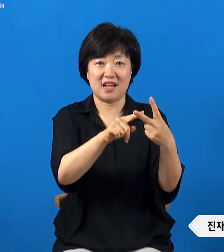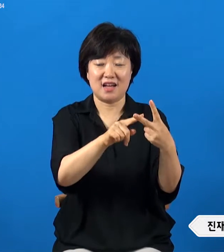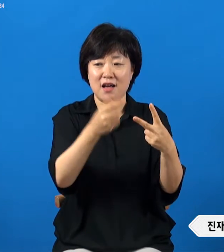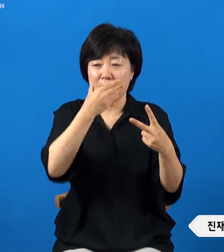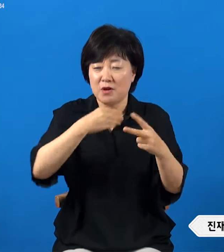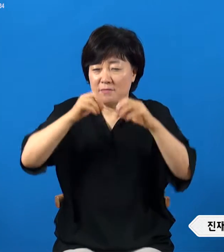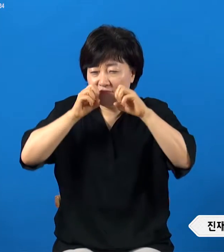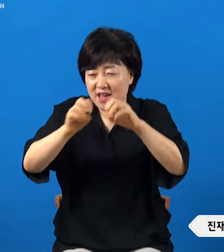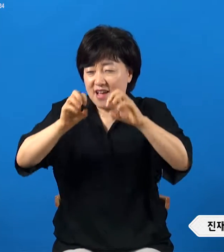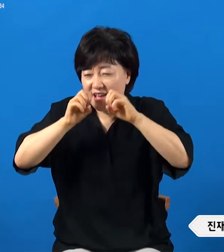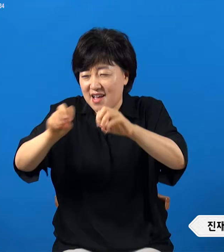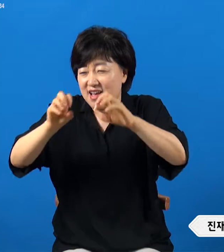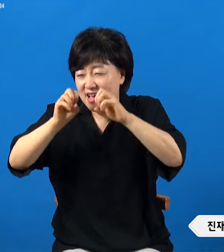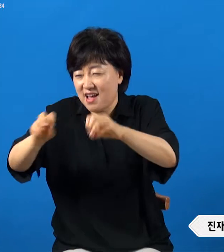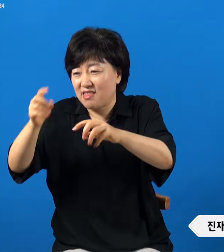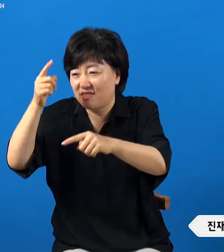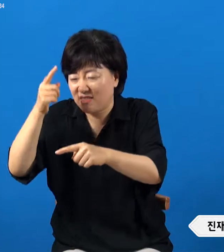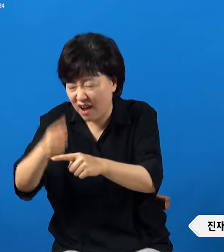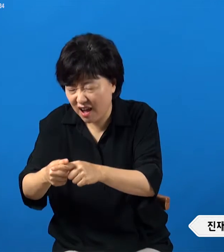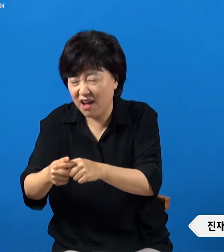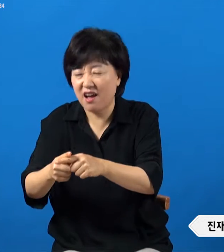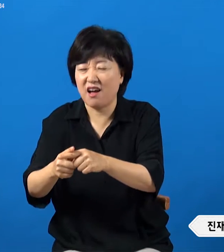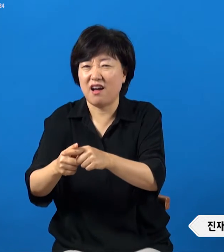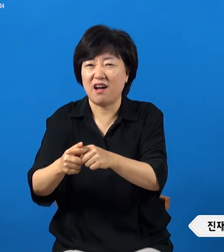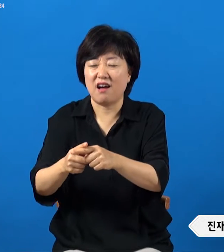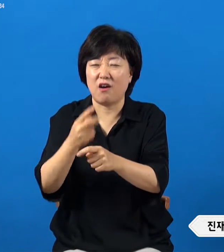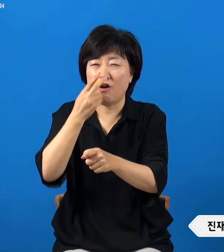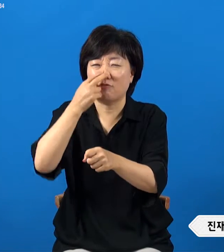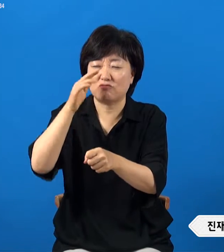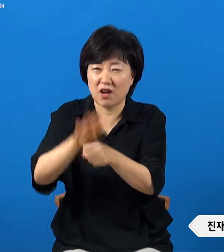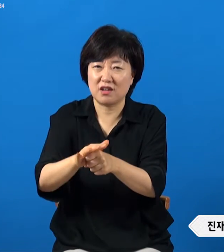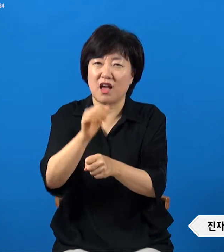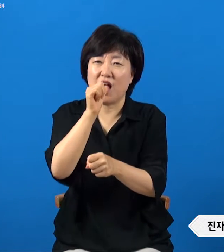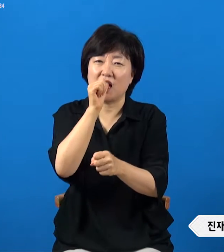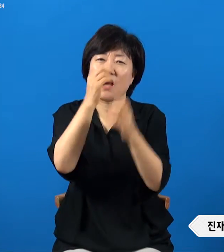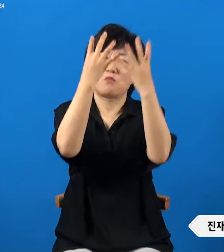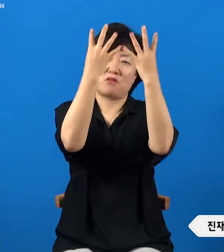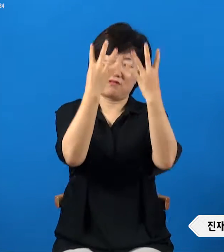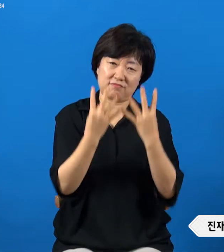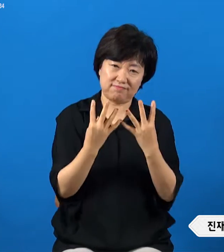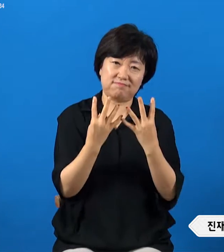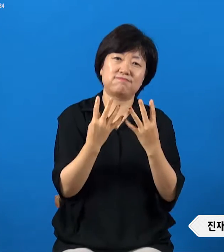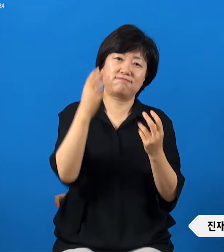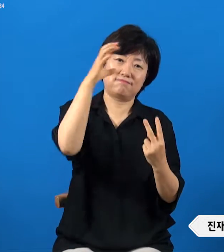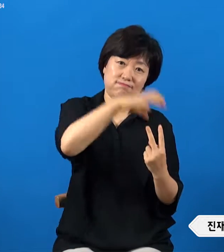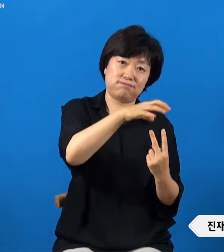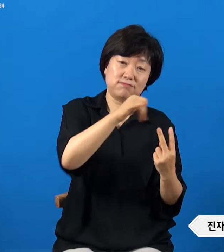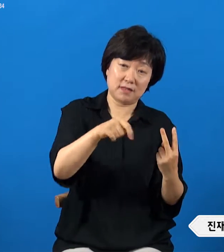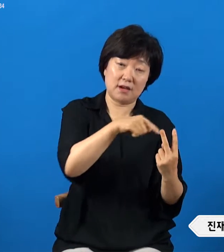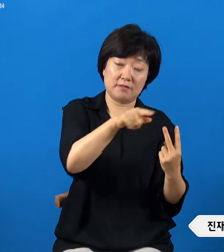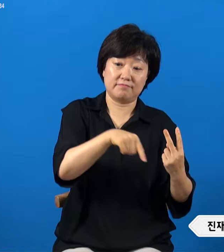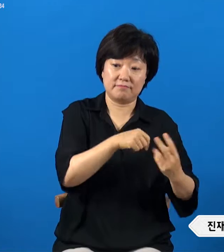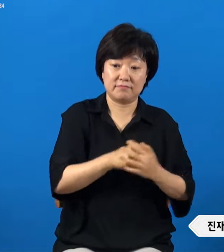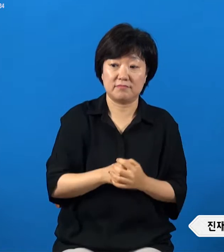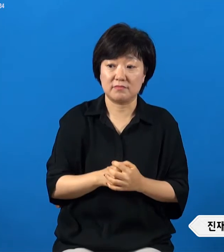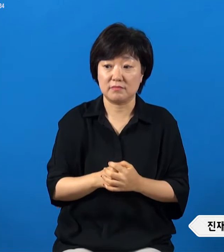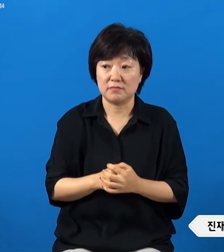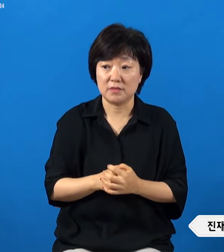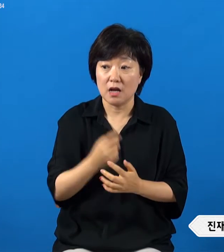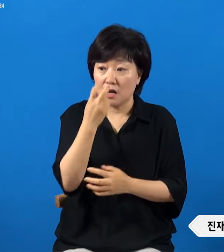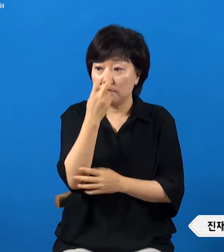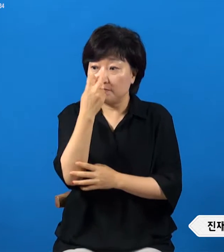증거하다가 옥에 갇혀있던 바울과 실라, 그의 앞에 무릎을 꿇고 구원을 어떻게 얻을 수 있겠습니까? 라고